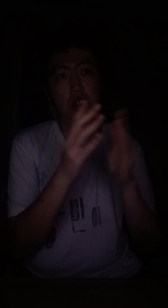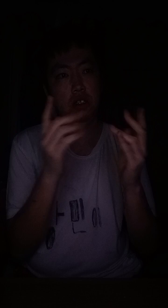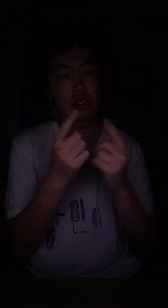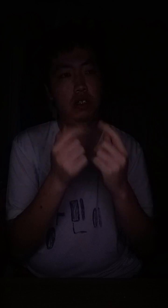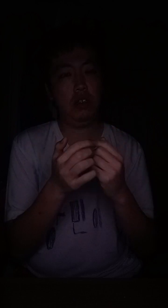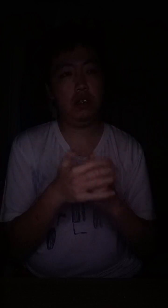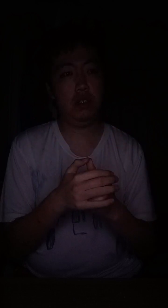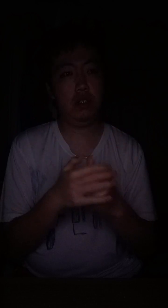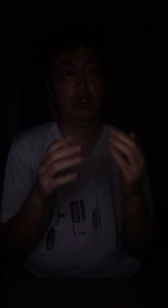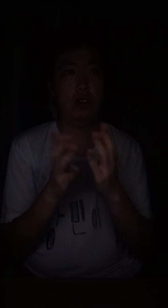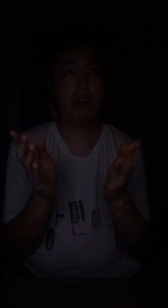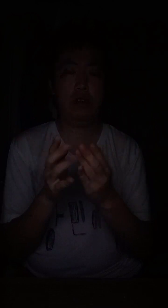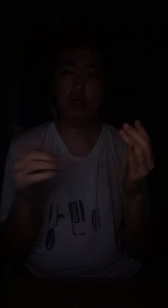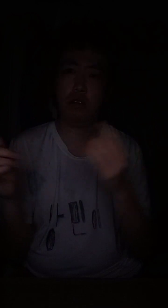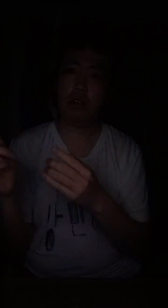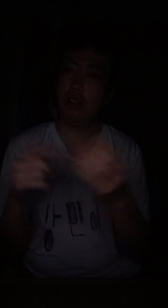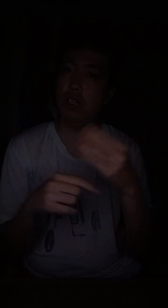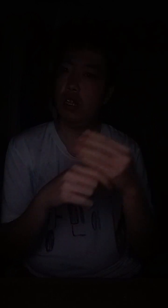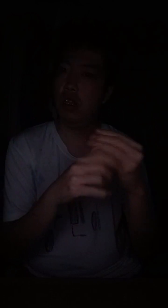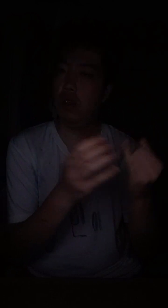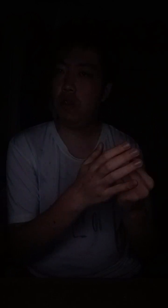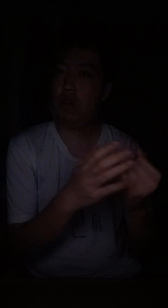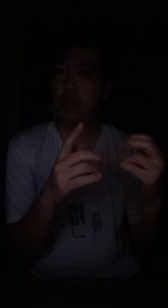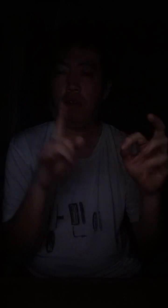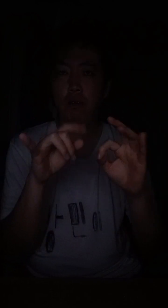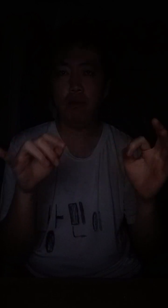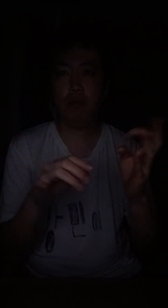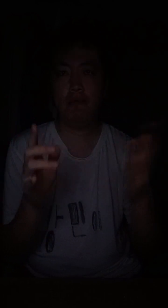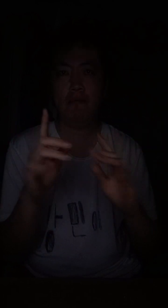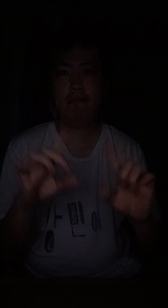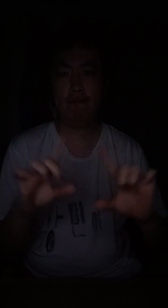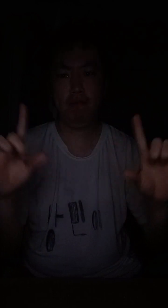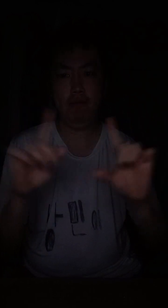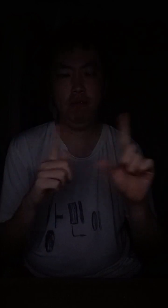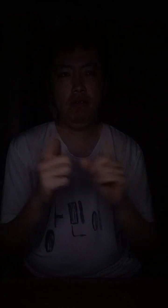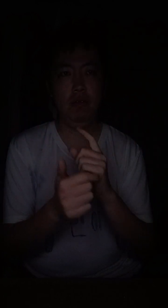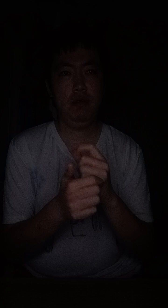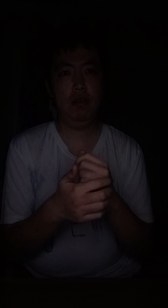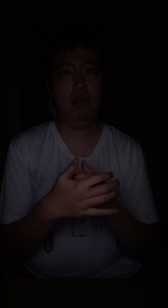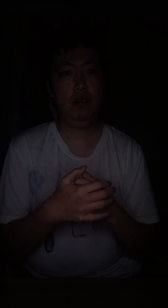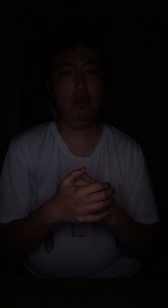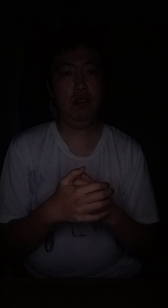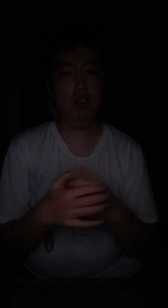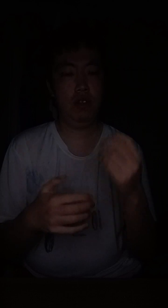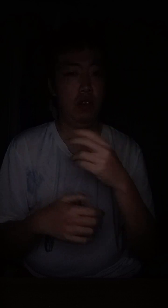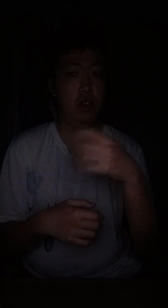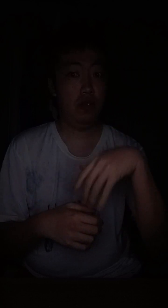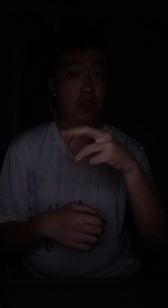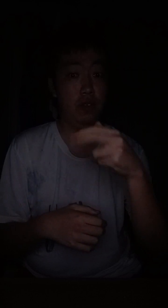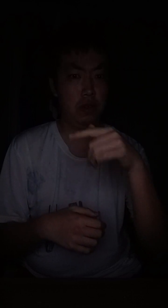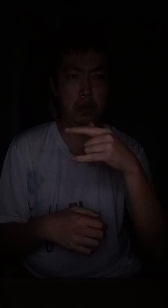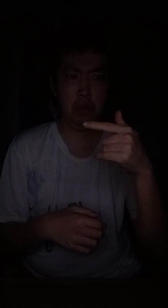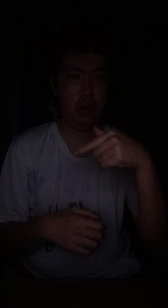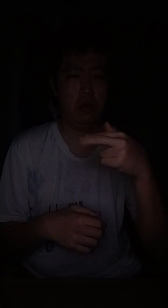경찰 간부마저 범죄에 가담하면서 여성들의 불안은 더 커질 수밖에 없는데요. 사정이 이렇자 다중이용시설